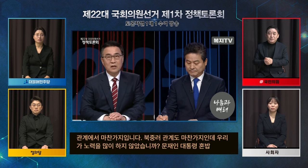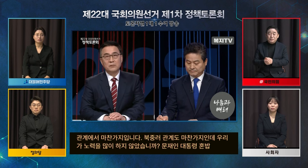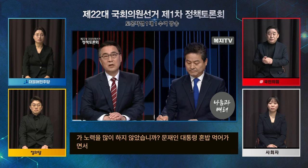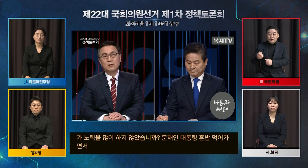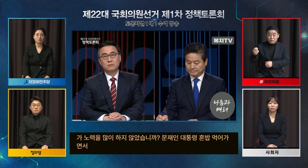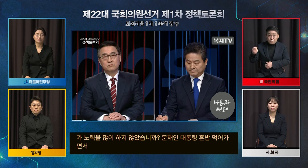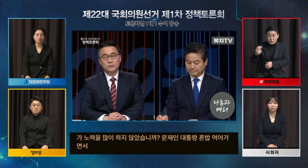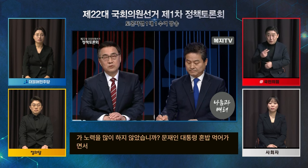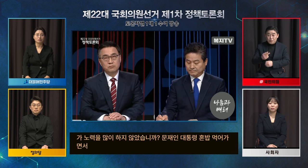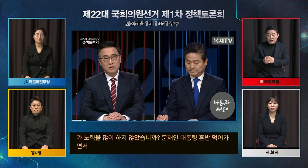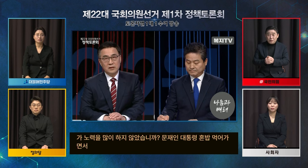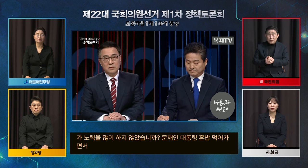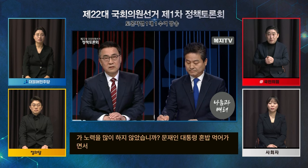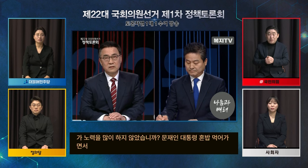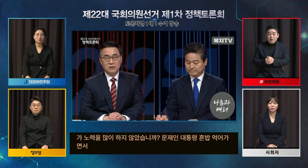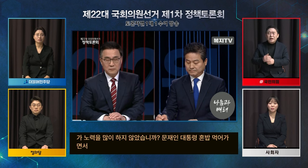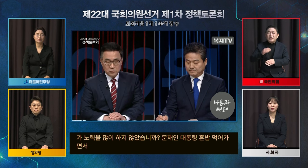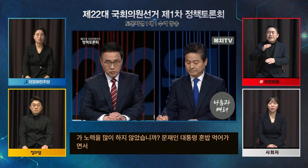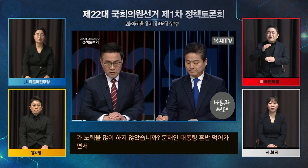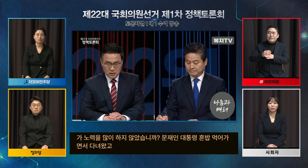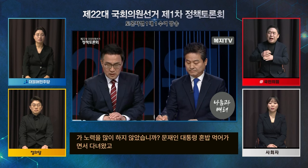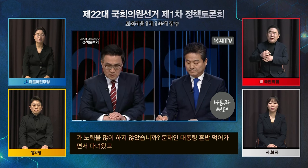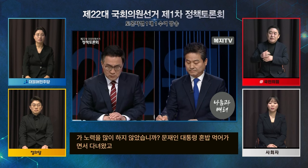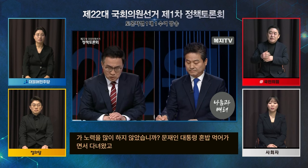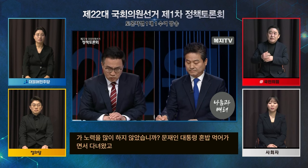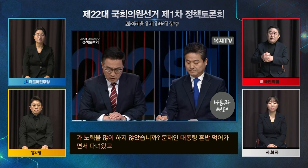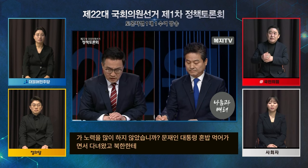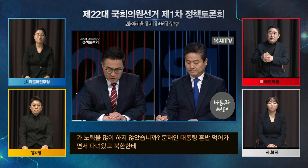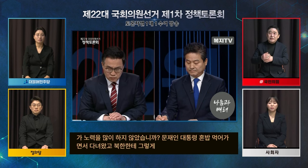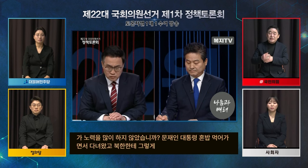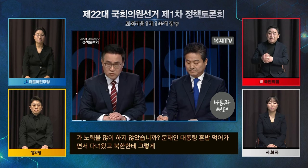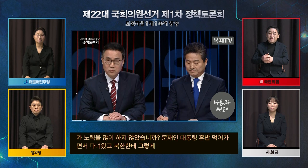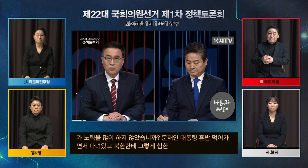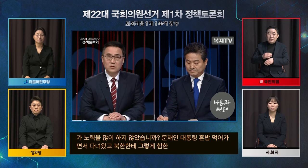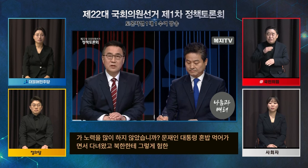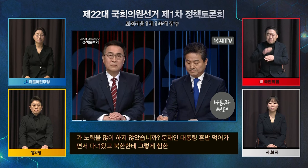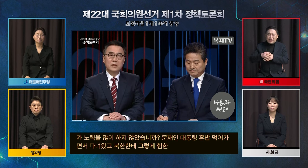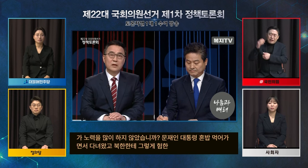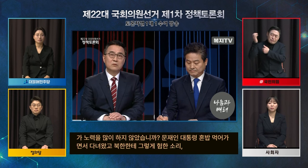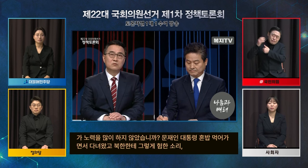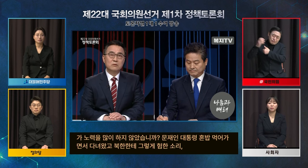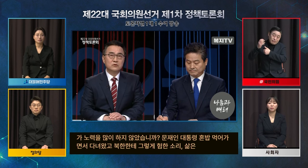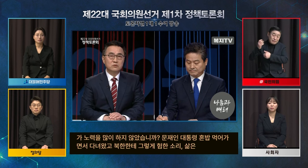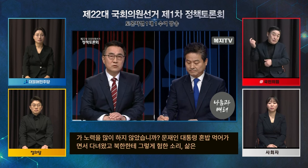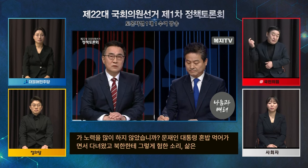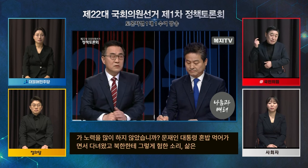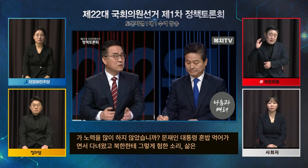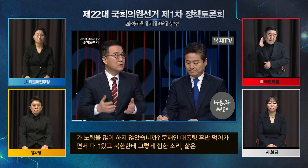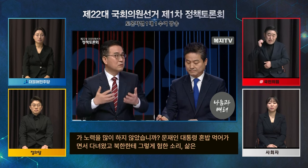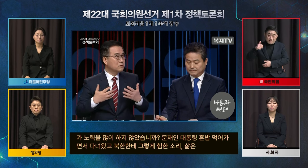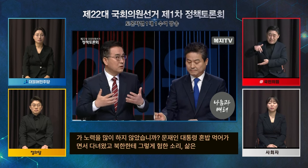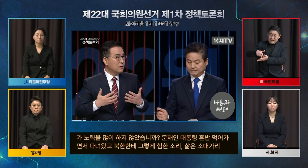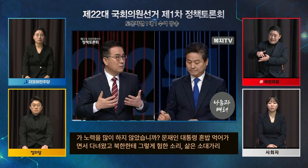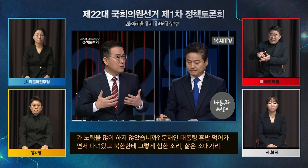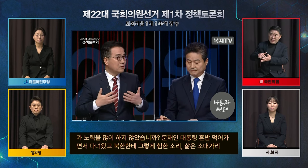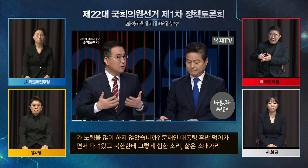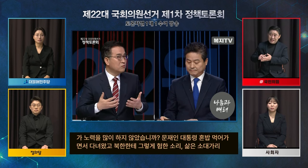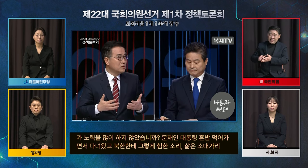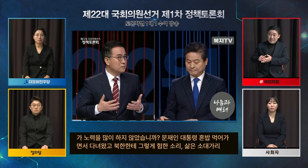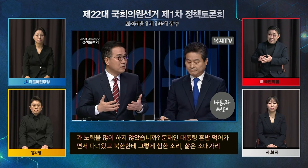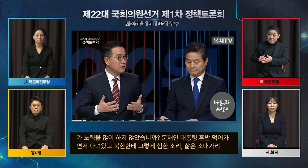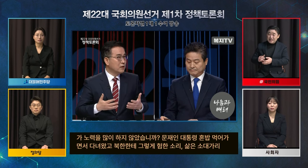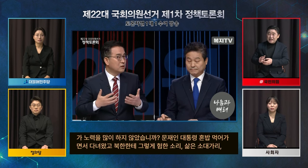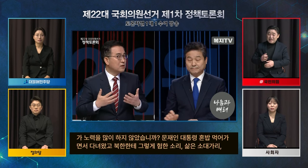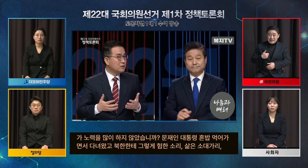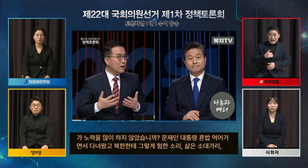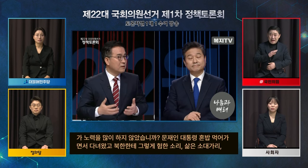다음에 북한한테 그렇게 험한 소리 삶은 소대가리, 풍수, 오지랖, 국가원수로서 그래서 저때 제가 야당